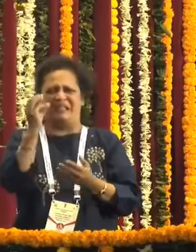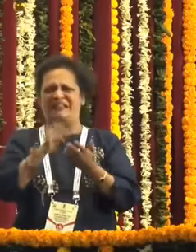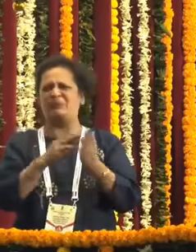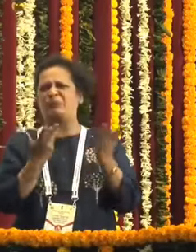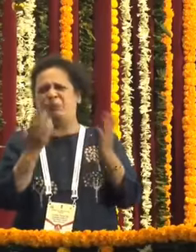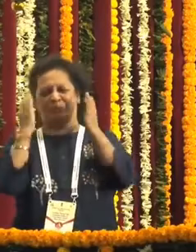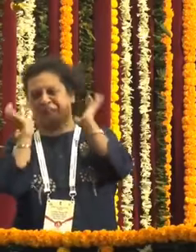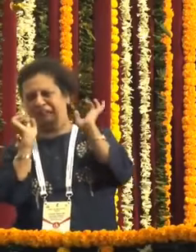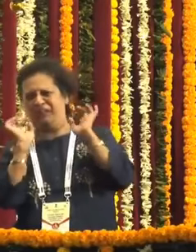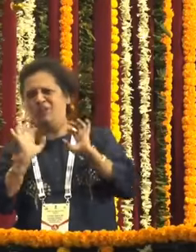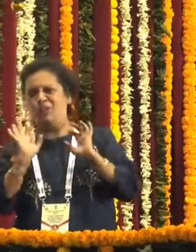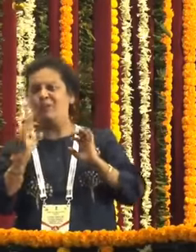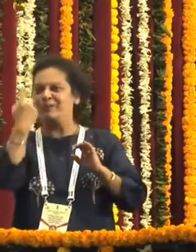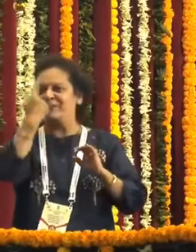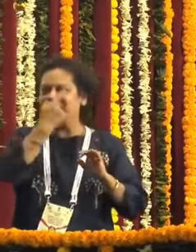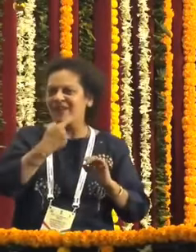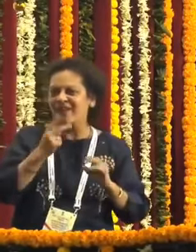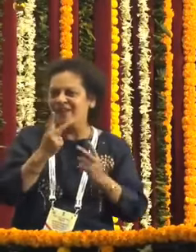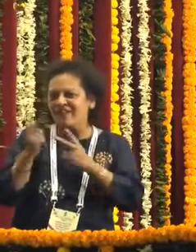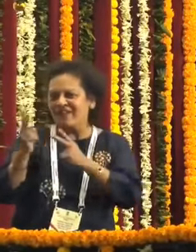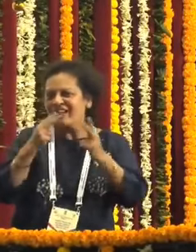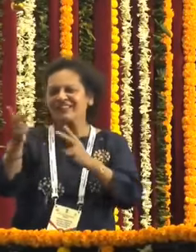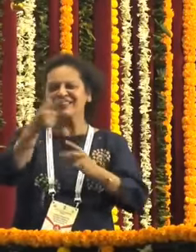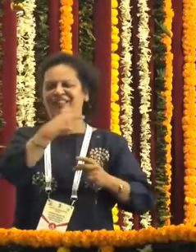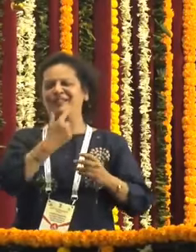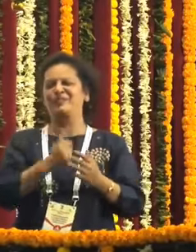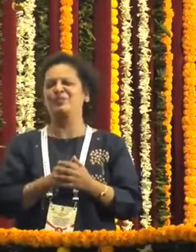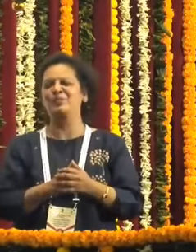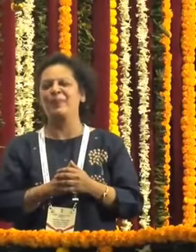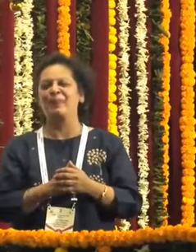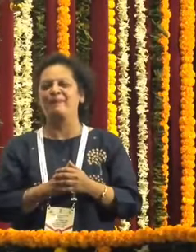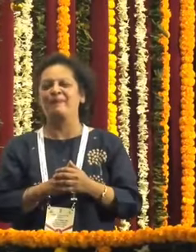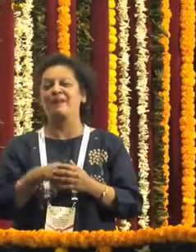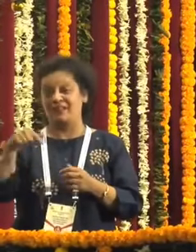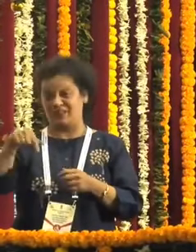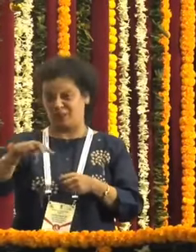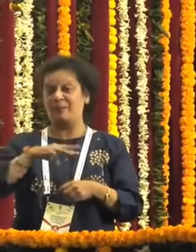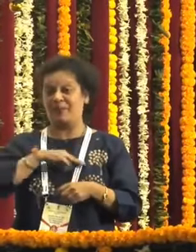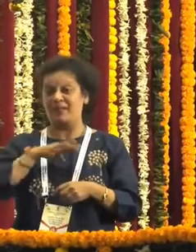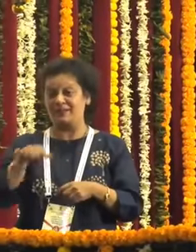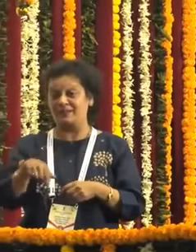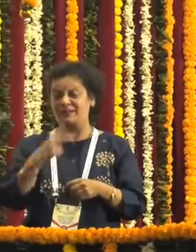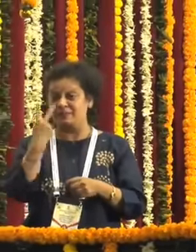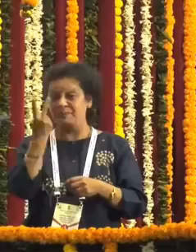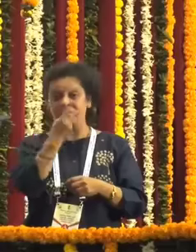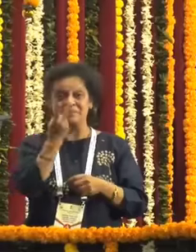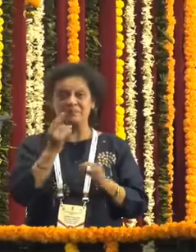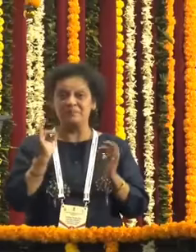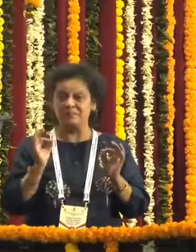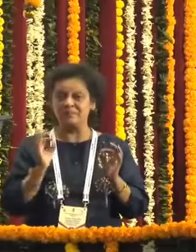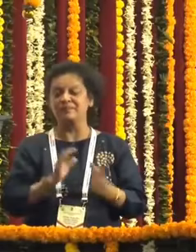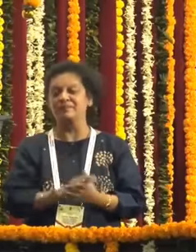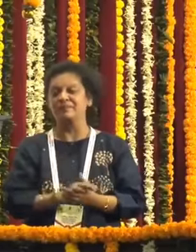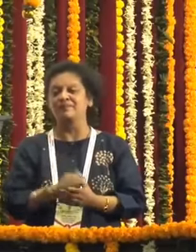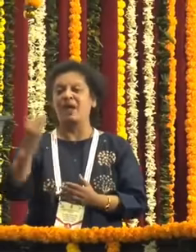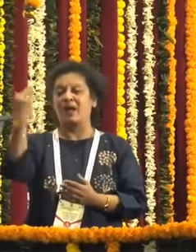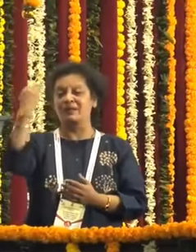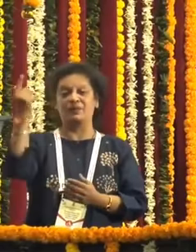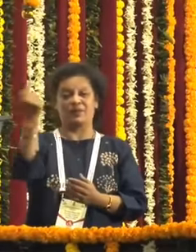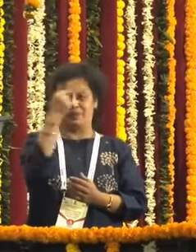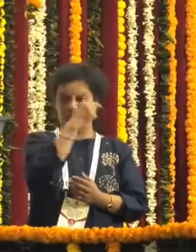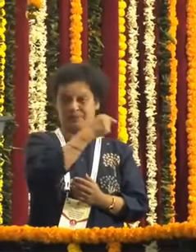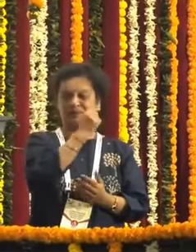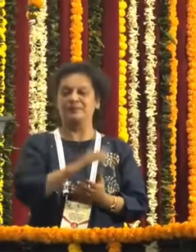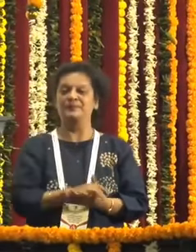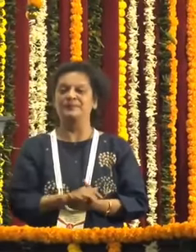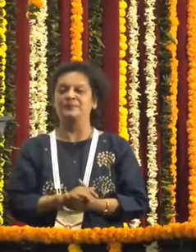कोण मंत्री आला गेला किती आलाय किती असे। परंतु आज जे महाराष्ट्रामध्ये वातावरण पाहतोय तुमच्या सगळ्यांच्या आशीर्वादाने